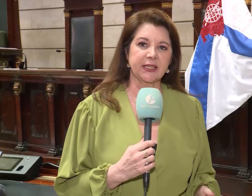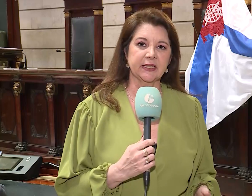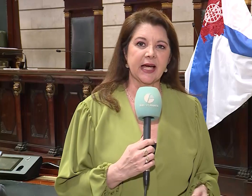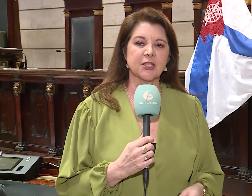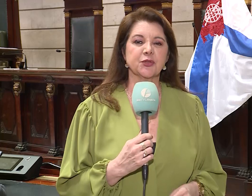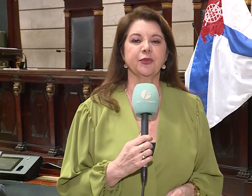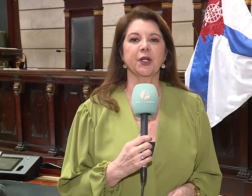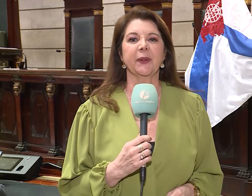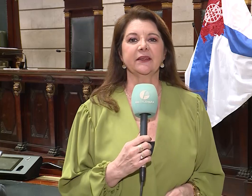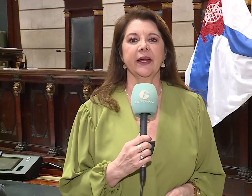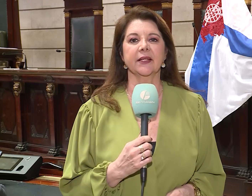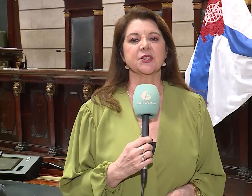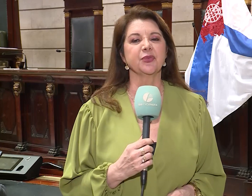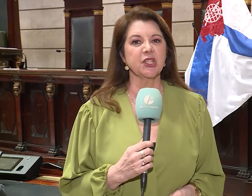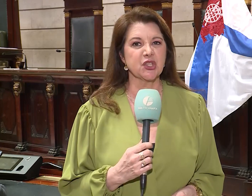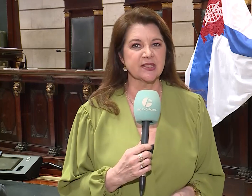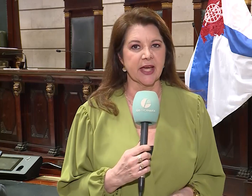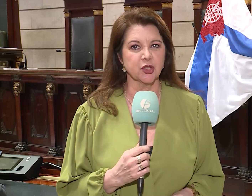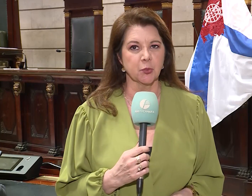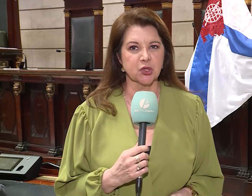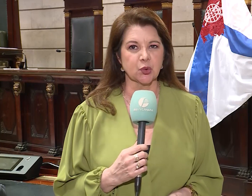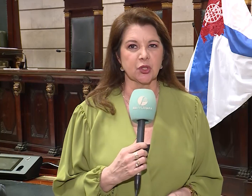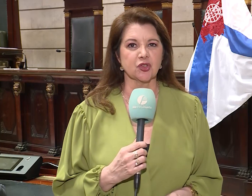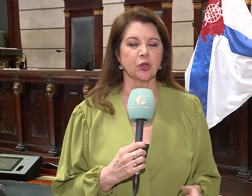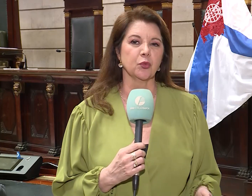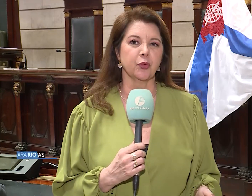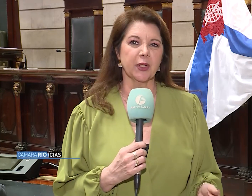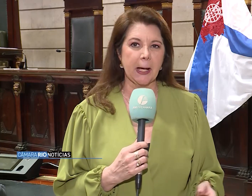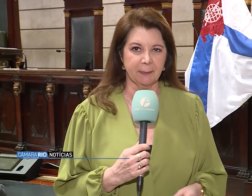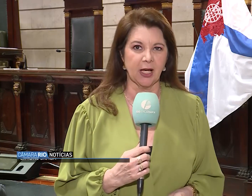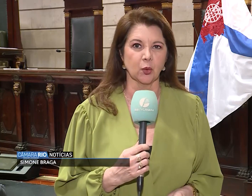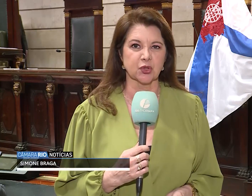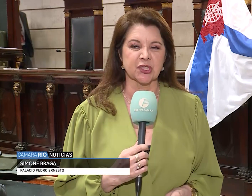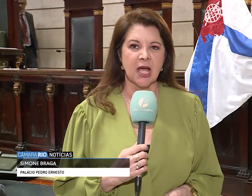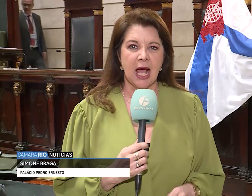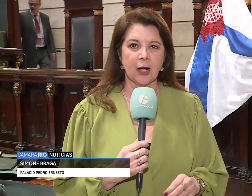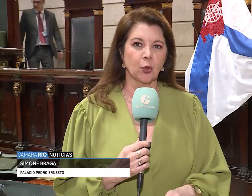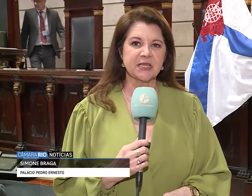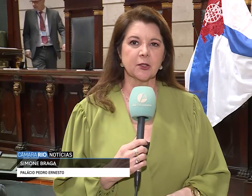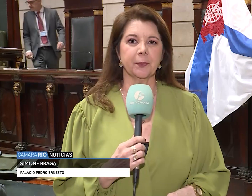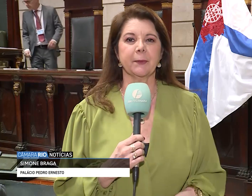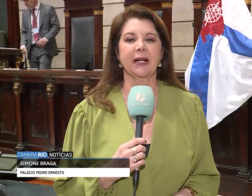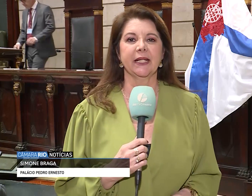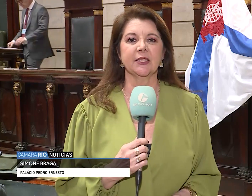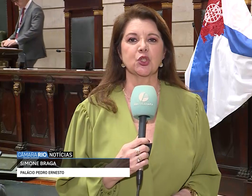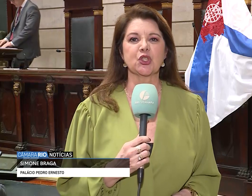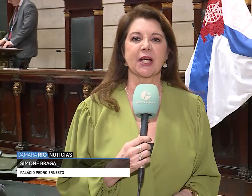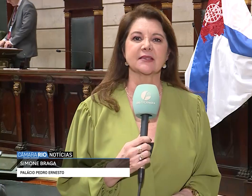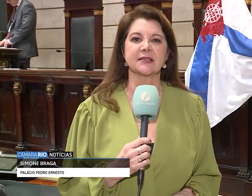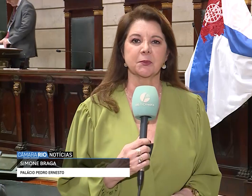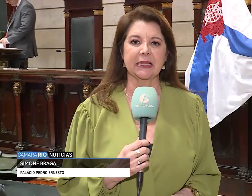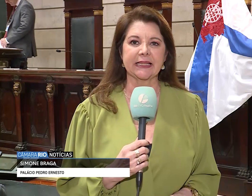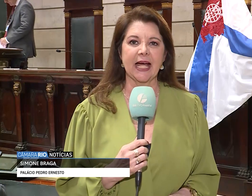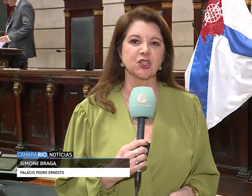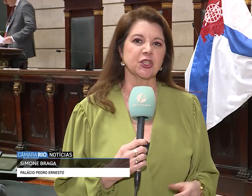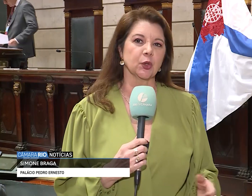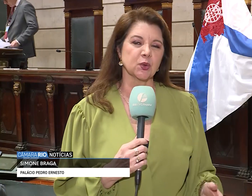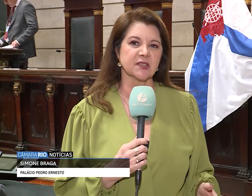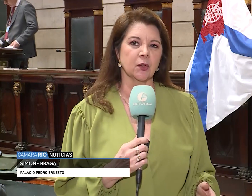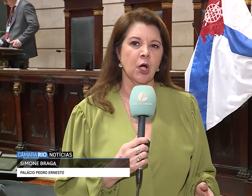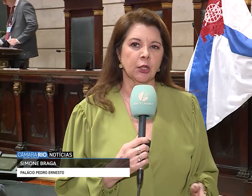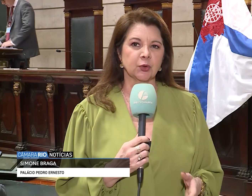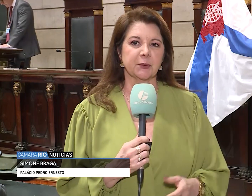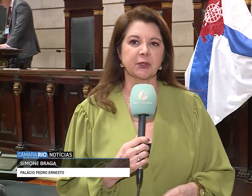Na solenidade foram entregues 27 moções de louvor e aplausos. A Comissão Permanente de Acessibilidade